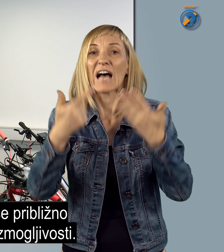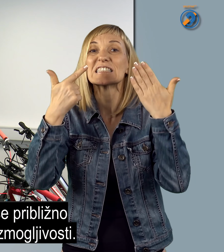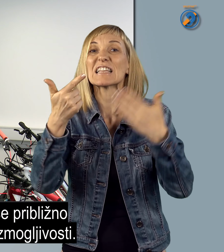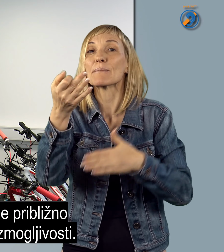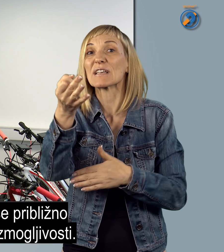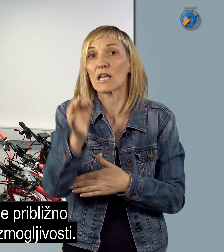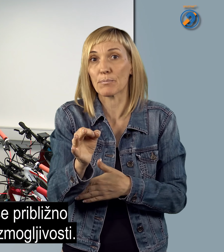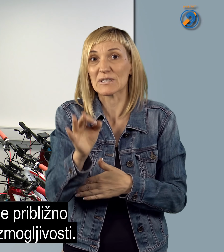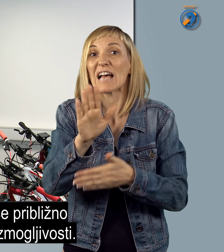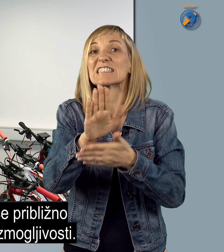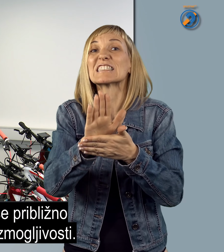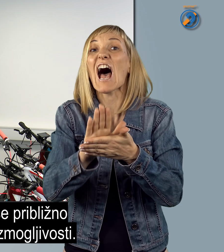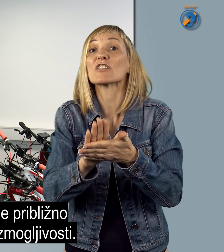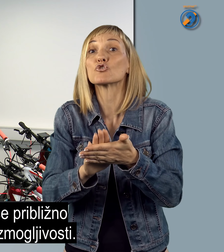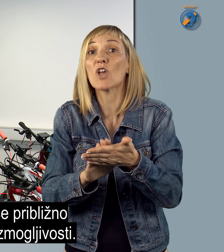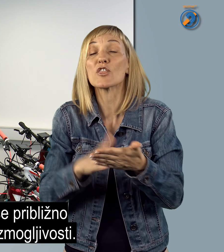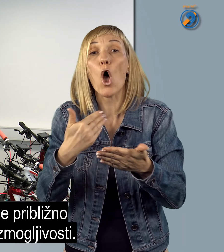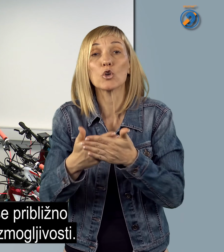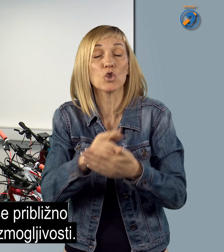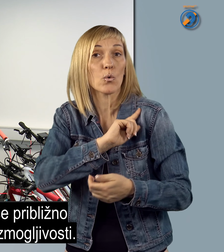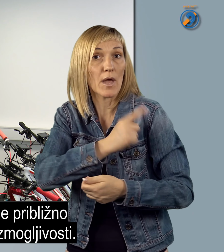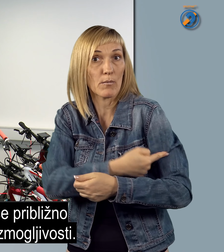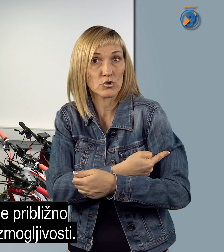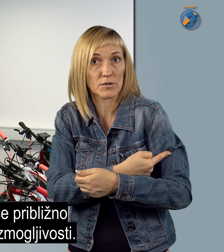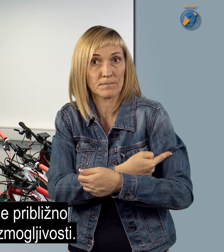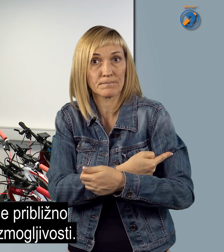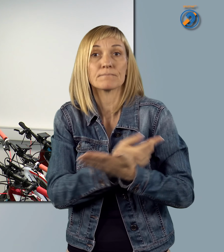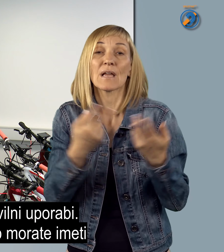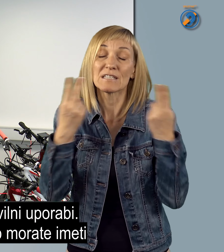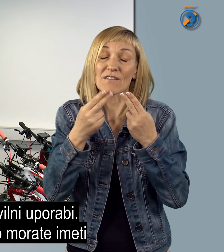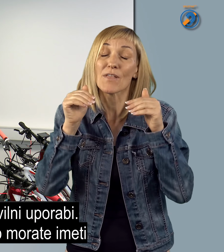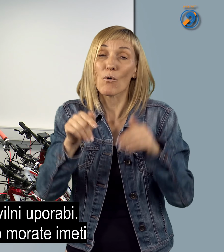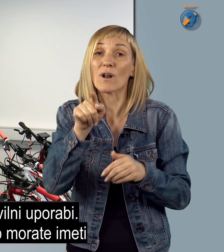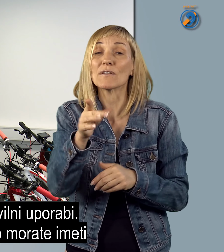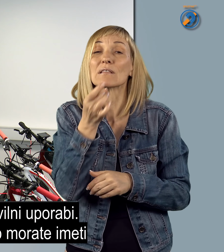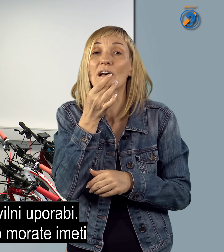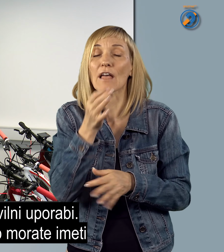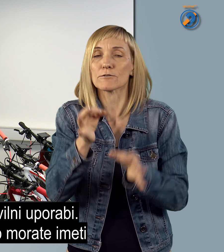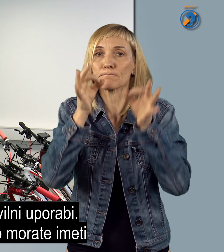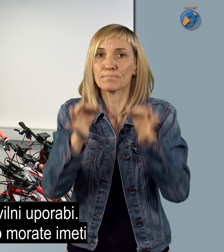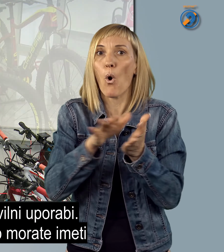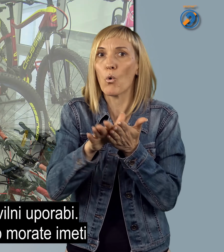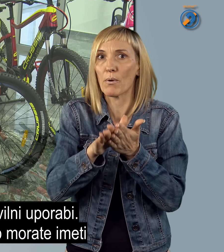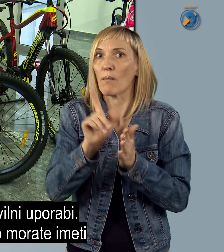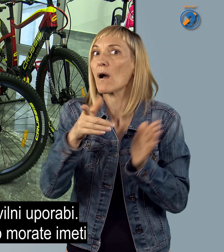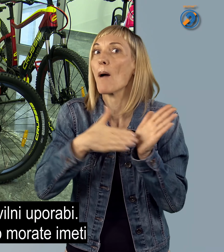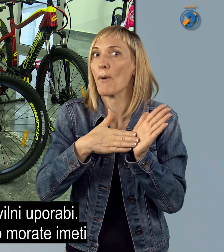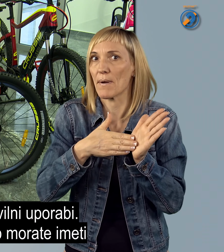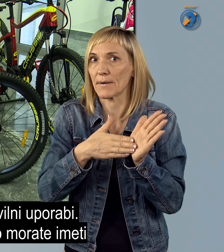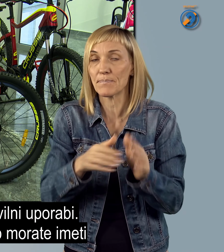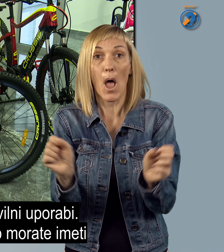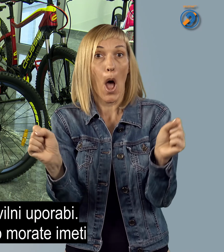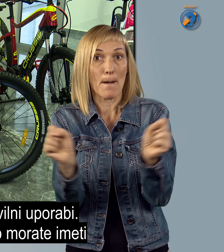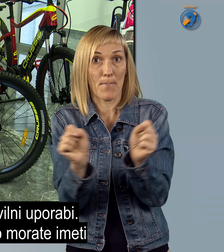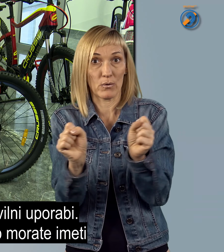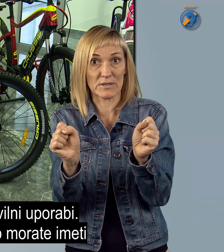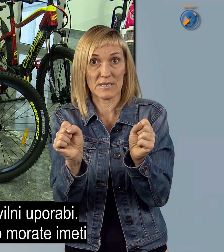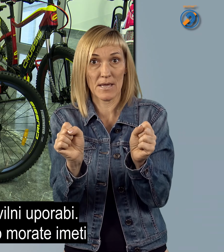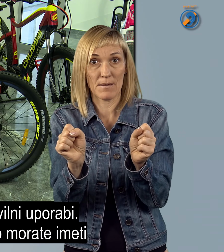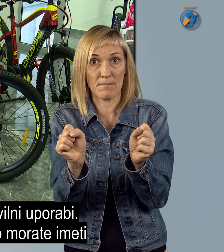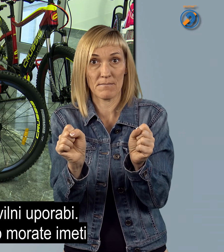še 70% začetne kapacitete. Seveda v pravilni uporabi. To pomeni, da po